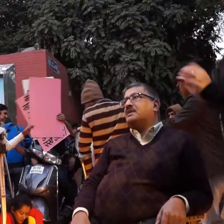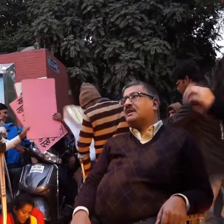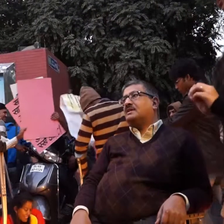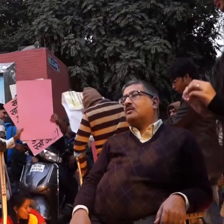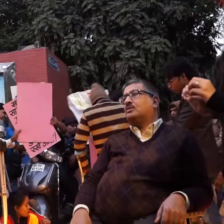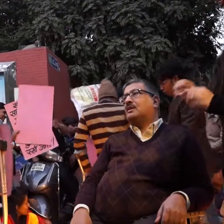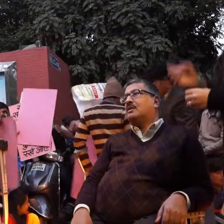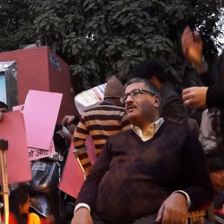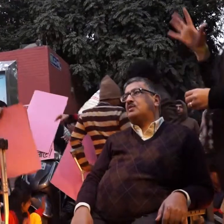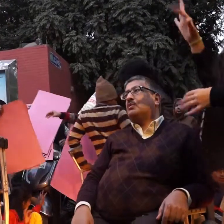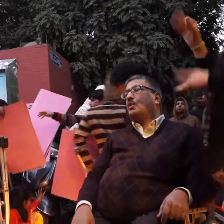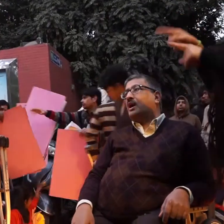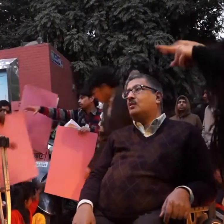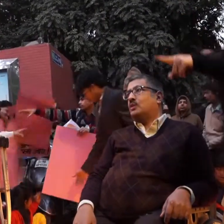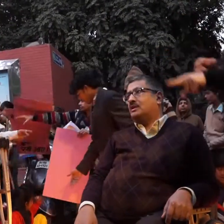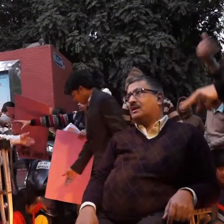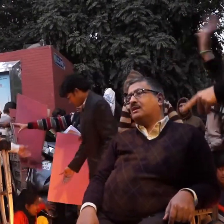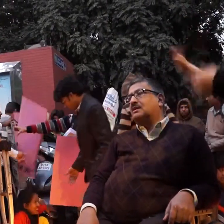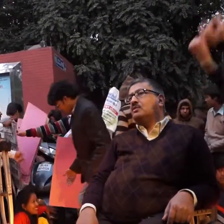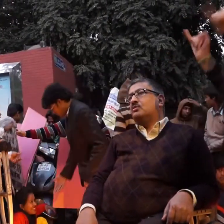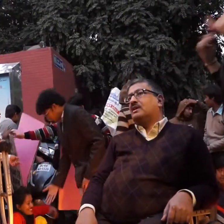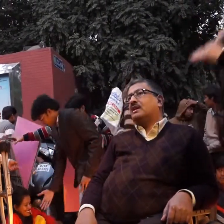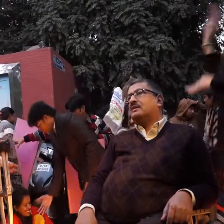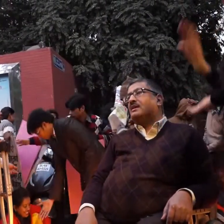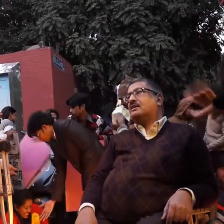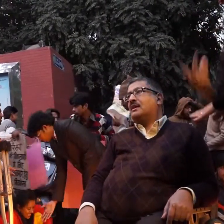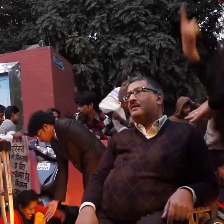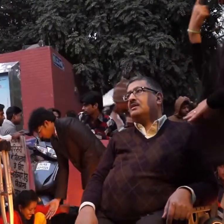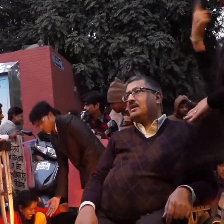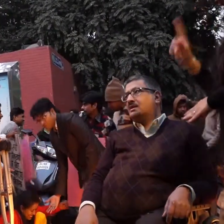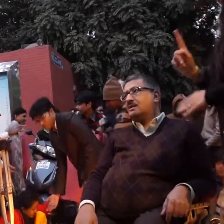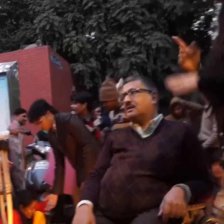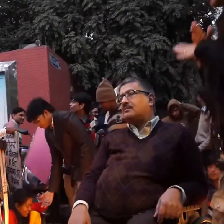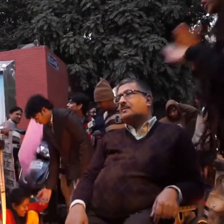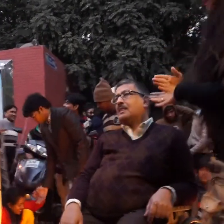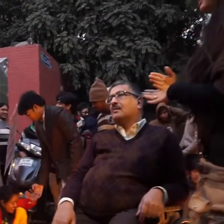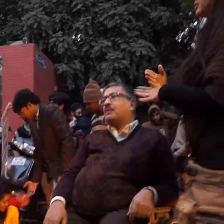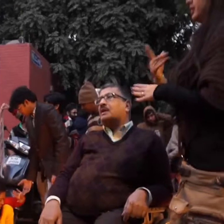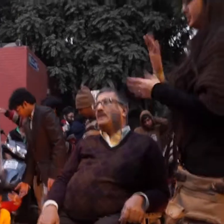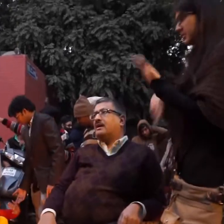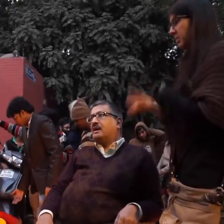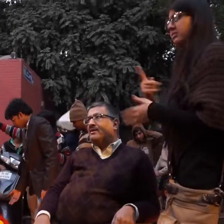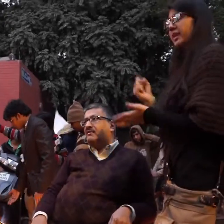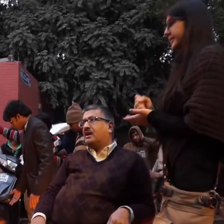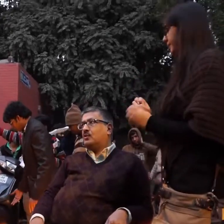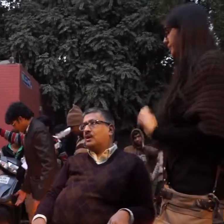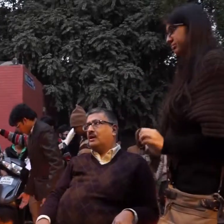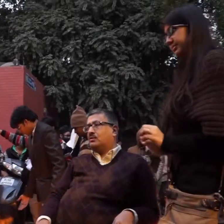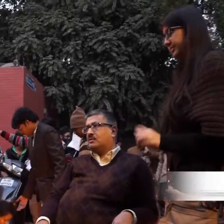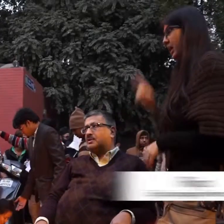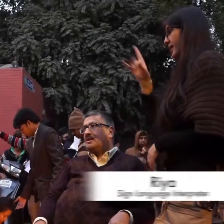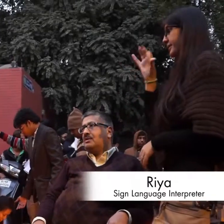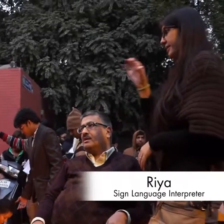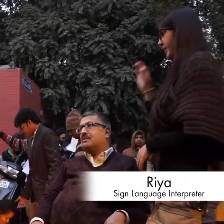आज़ादी के 50 सालों तक हमारे देश में कोई कानून नहीं था जो विकलांगजन के अधिकार की रक्षा कर सके। फिर 1995 का कानून